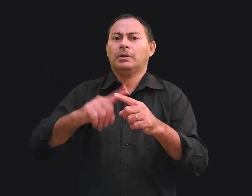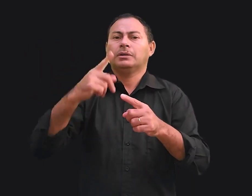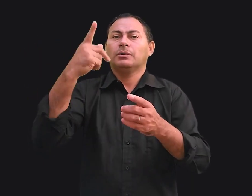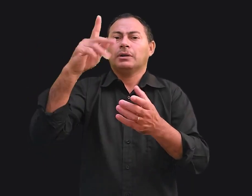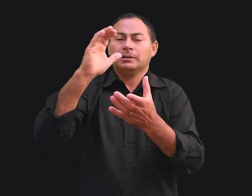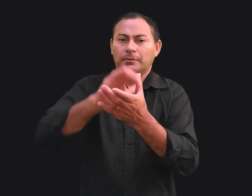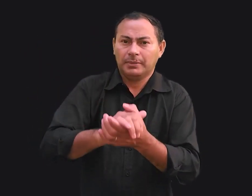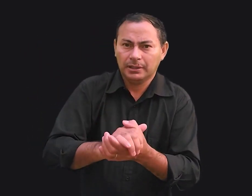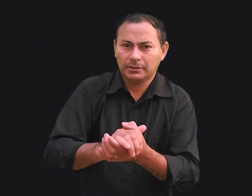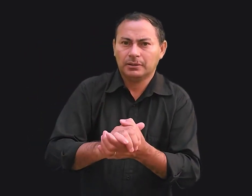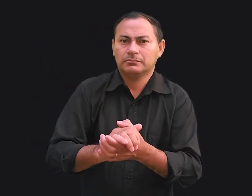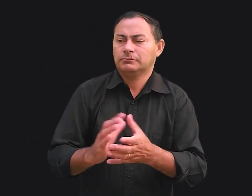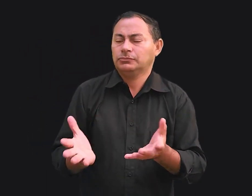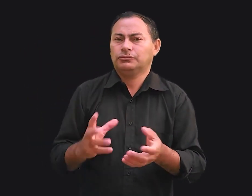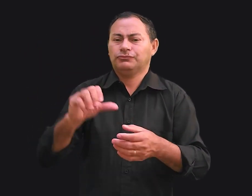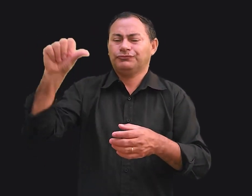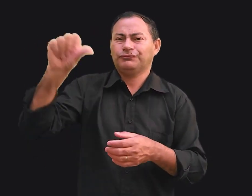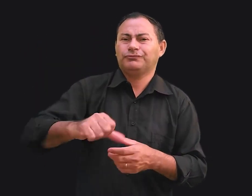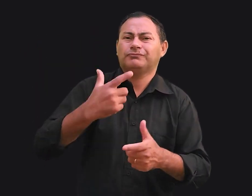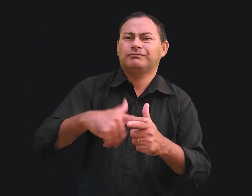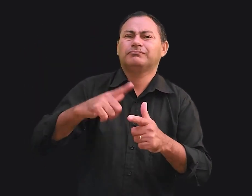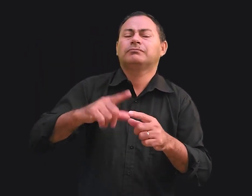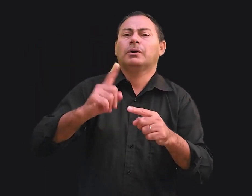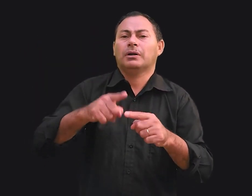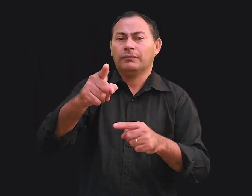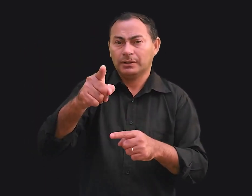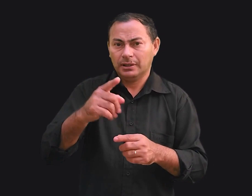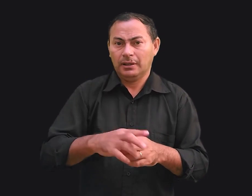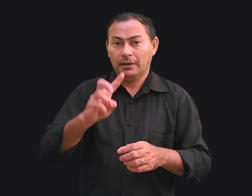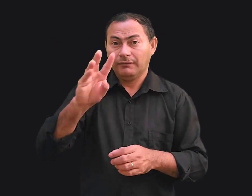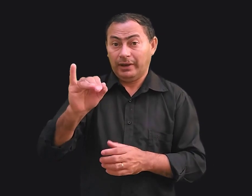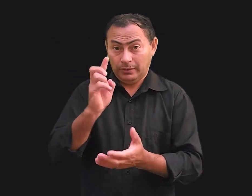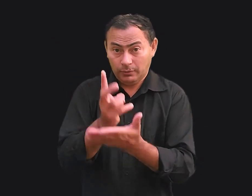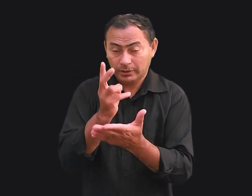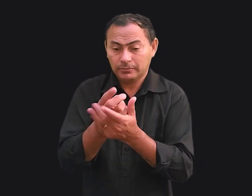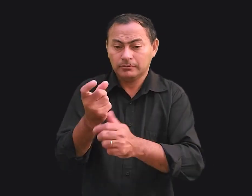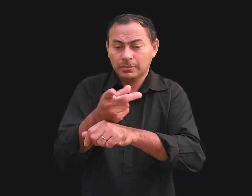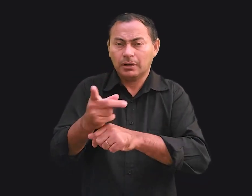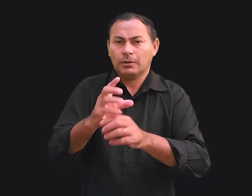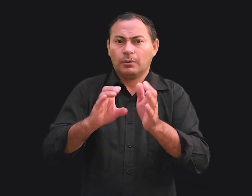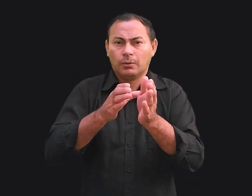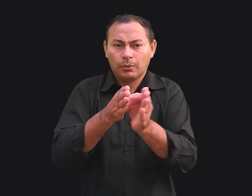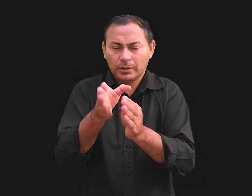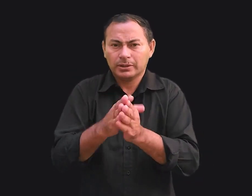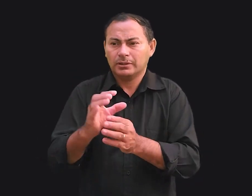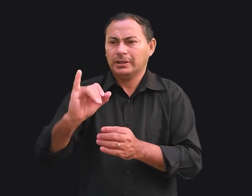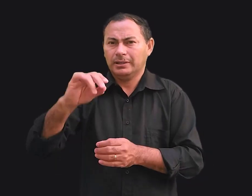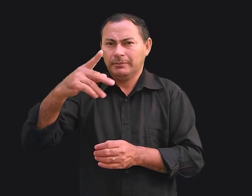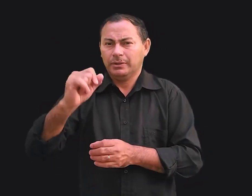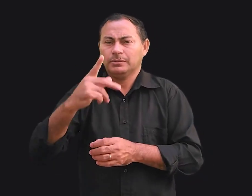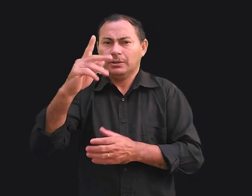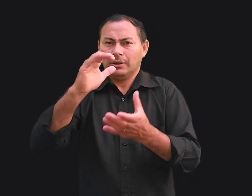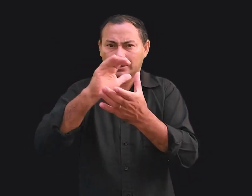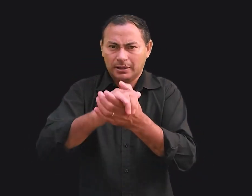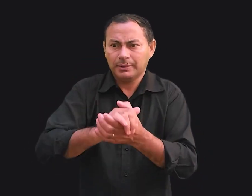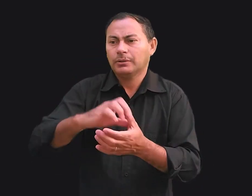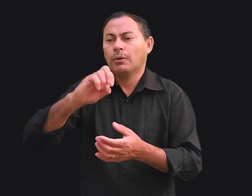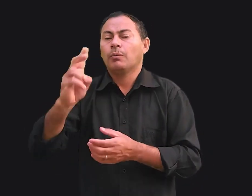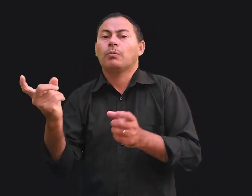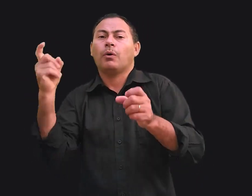seu casamento está essa droga, hein? Será que você vai continuar a buscar conselhos dos ímpios para o seu casamento ou vai voltar